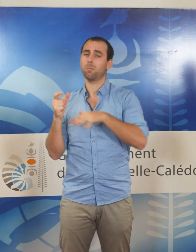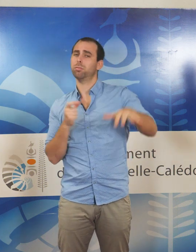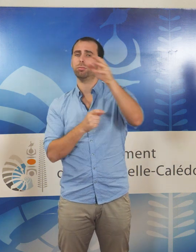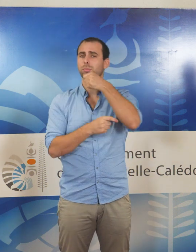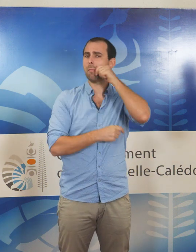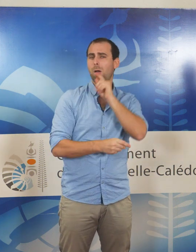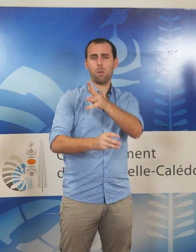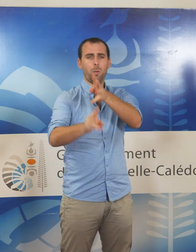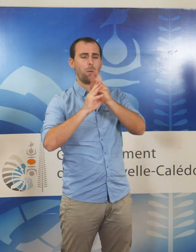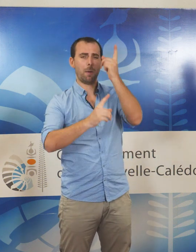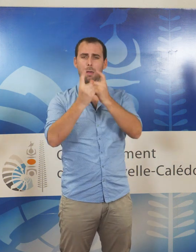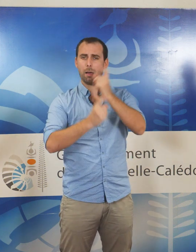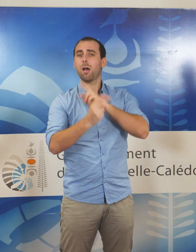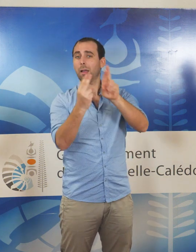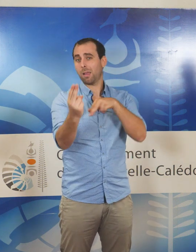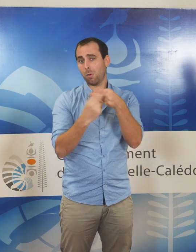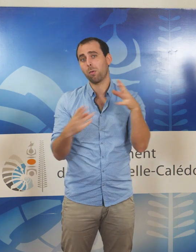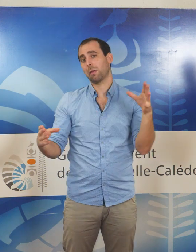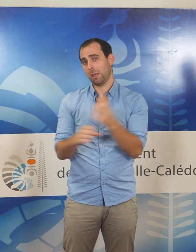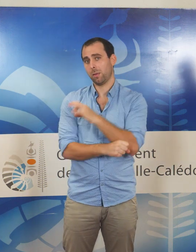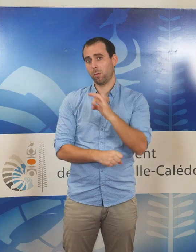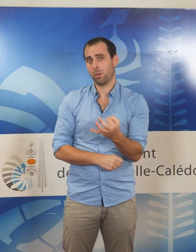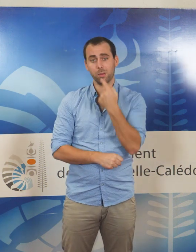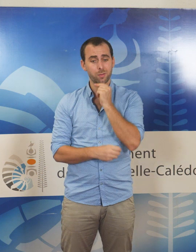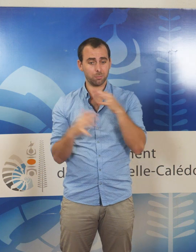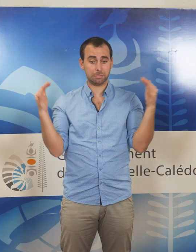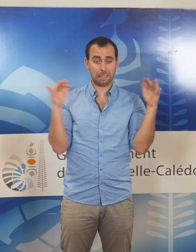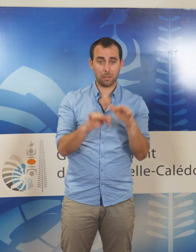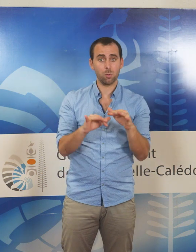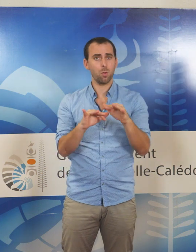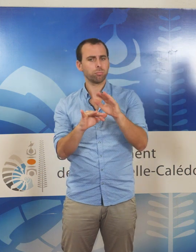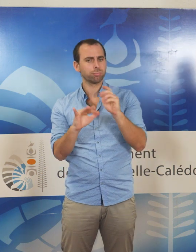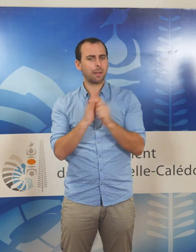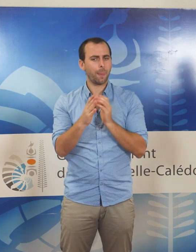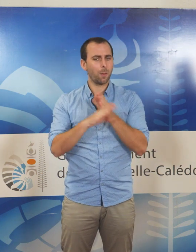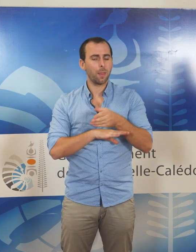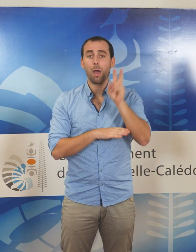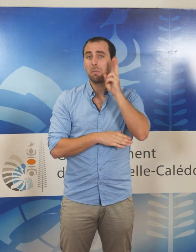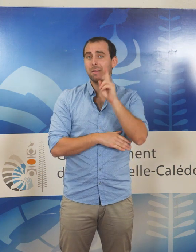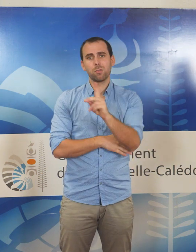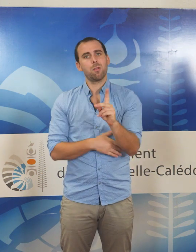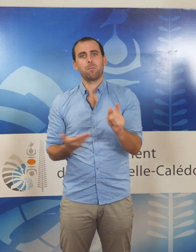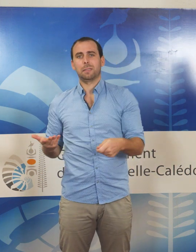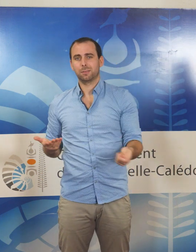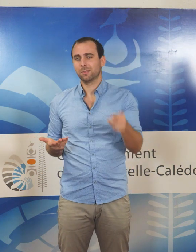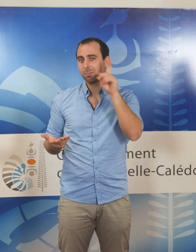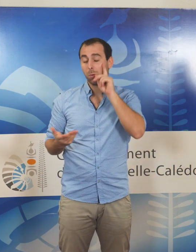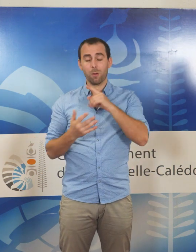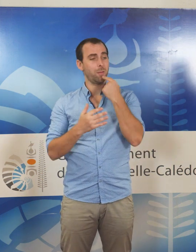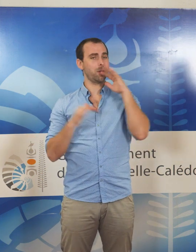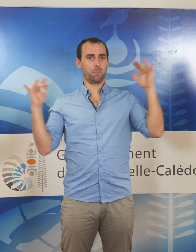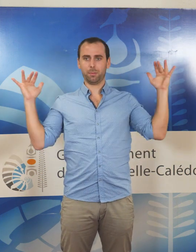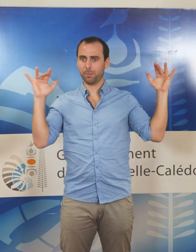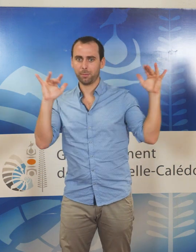parents. Nous n'avons pas organisé de réunion de rentrée comme on le fait habituellement, puisque ça nécessite des